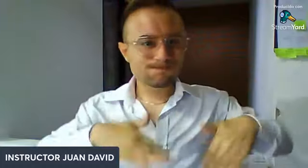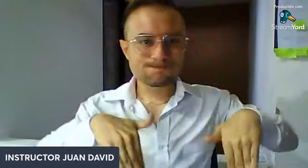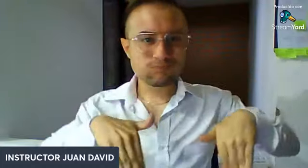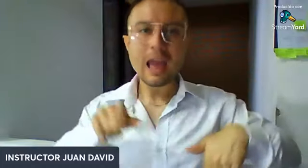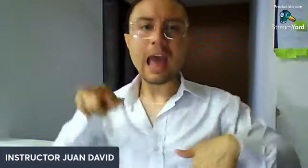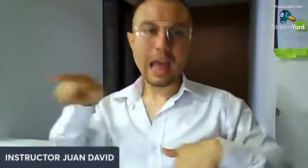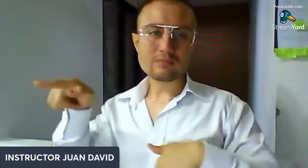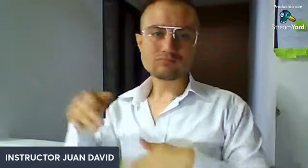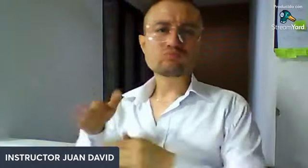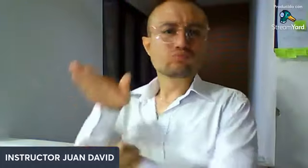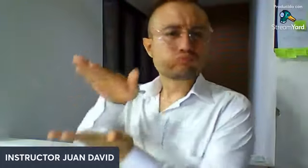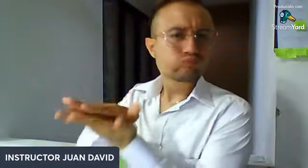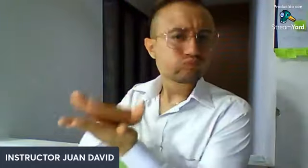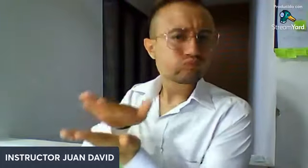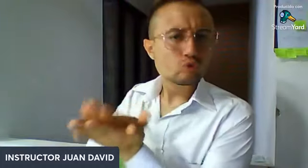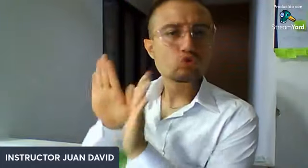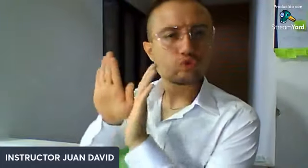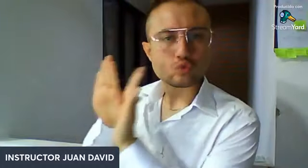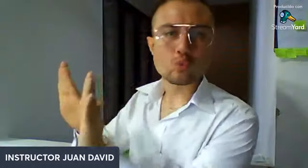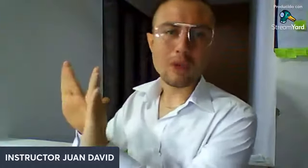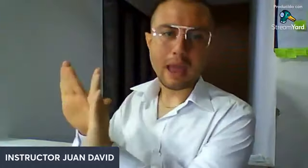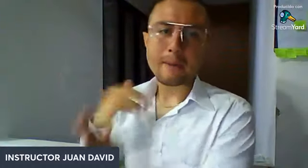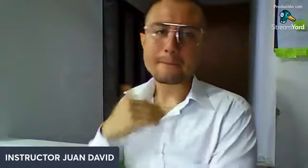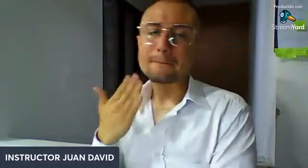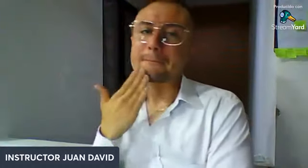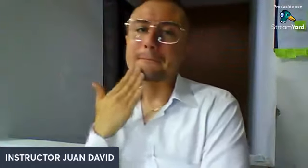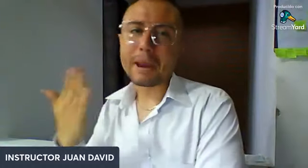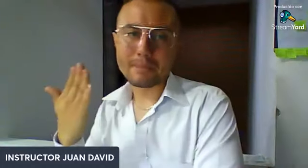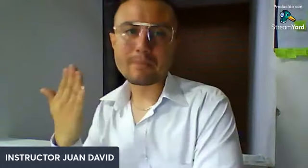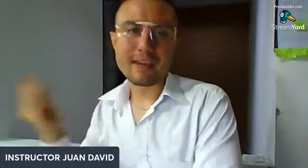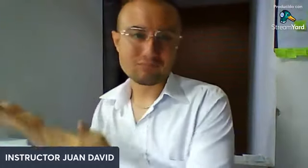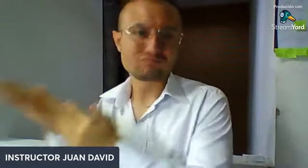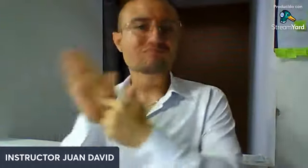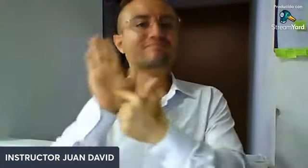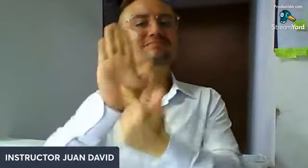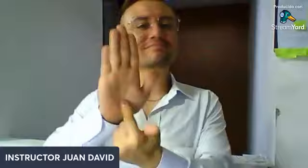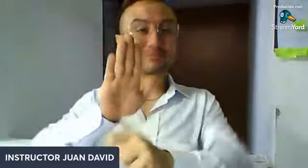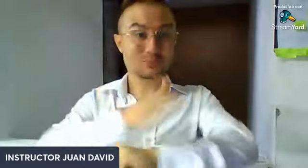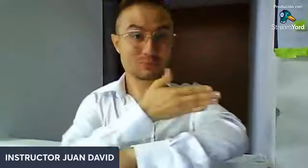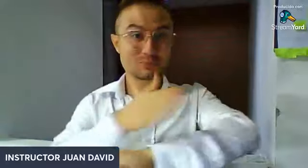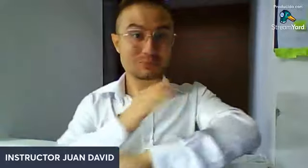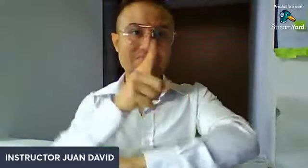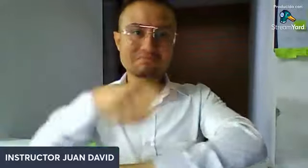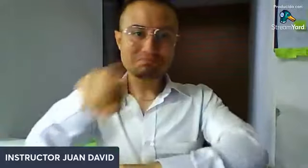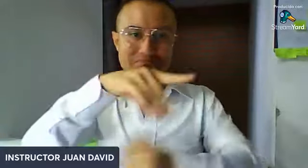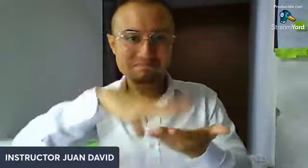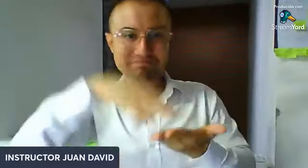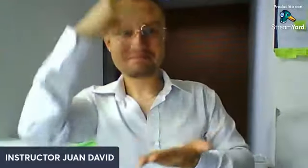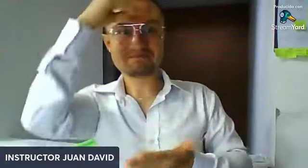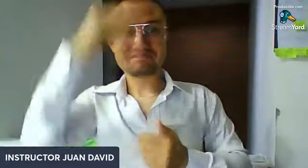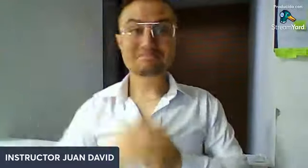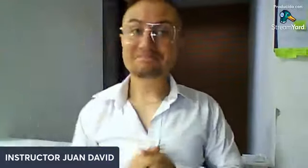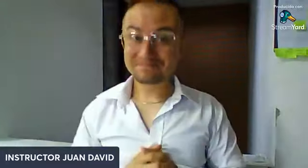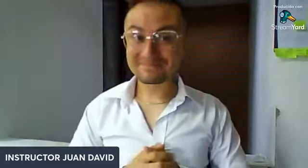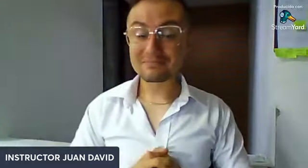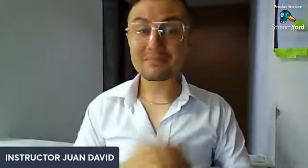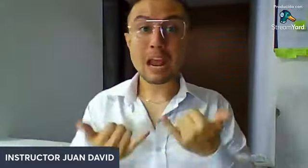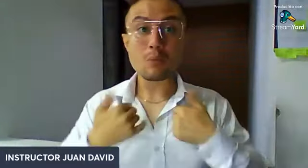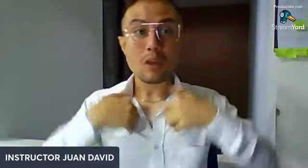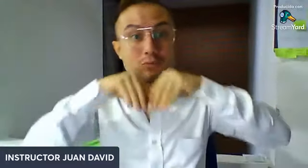Popayán, a la cual yo le pedí permiso para poder mostrar este material documental que tienen ellos y pues que ustedes puedan